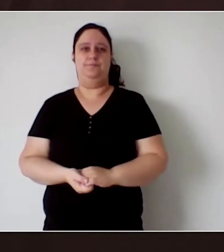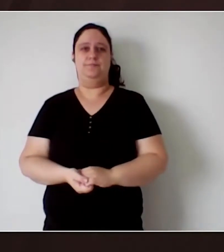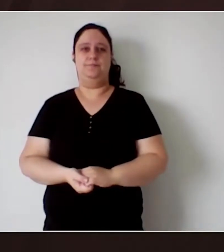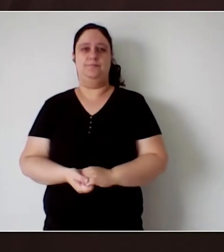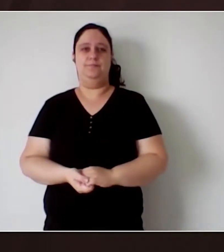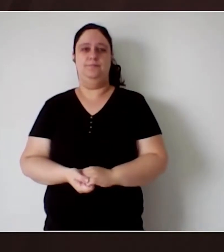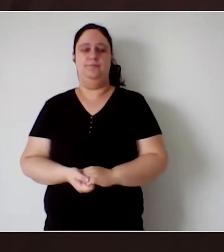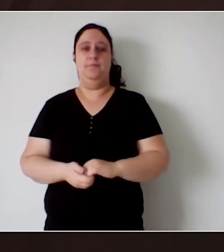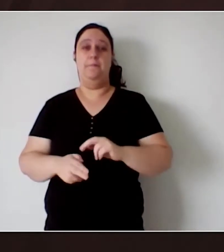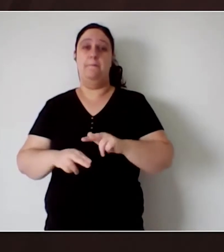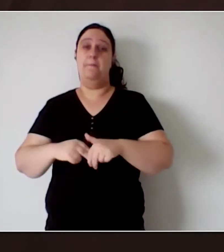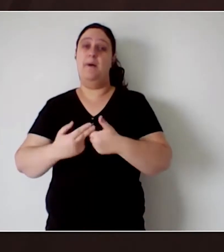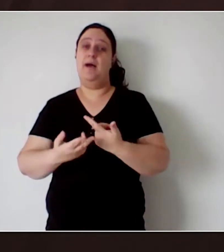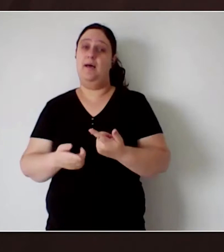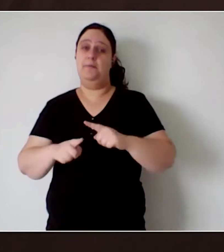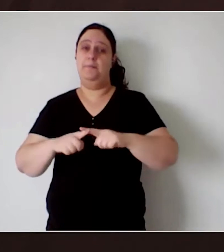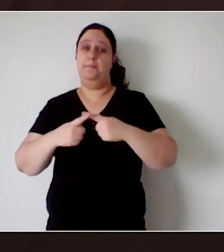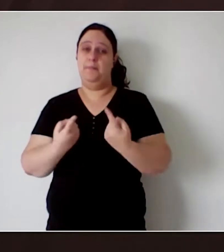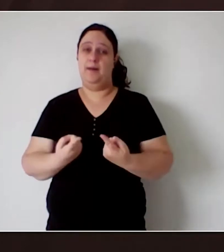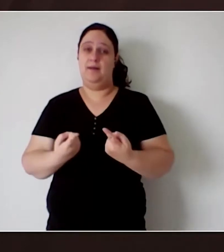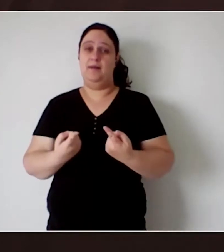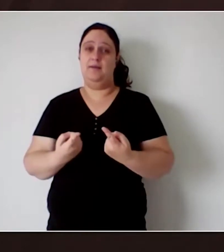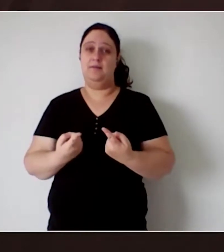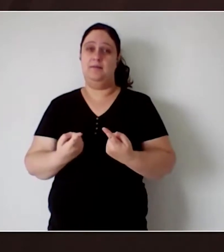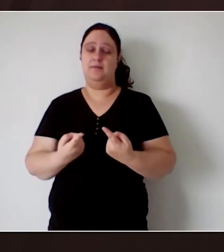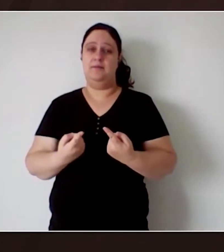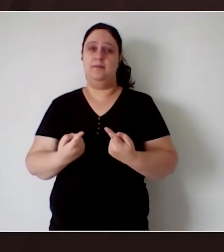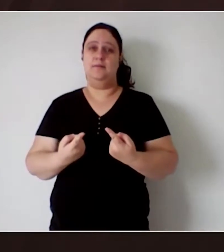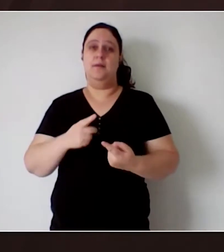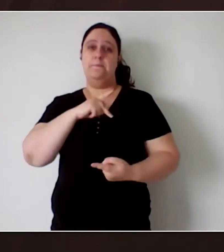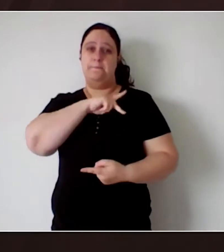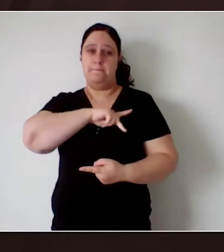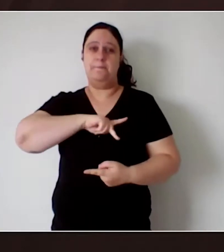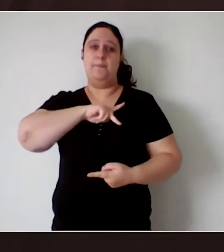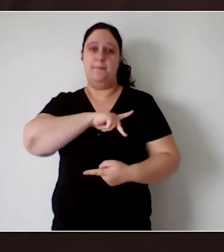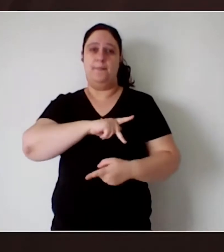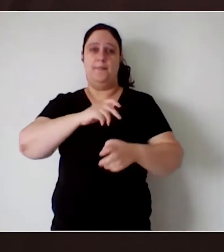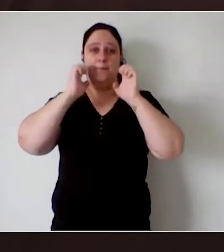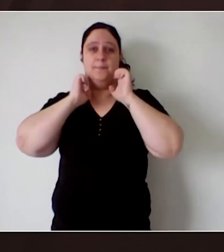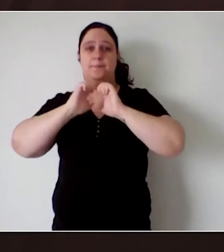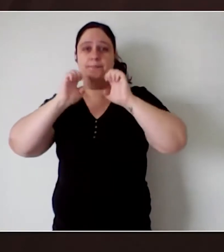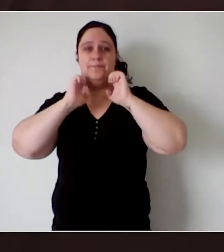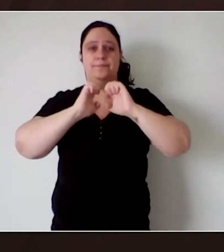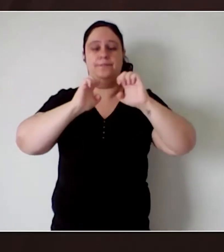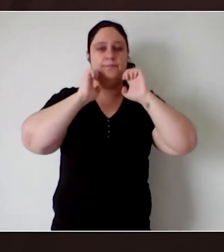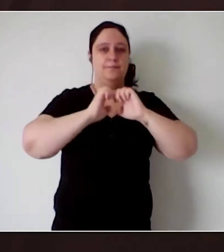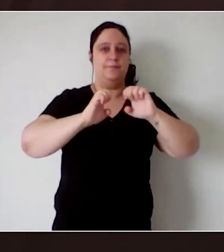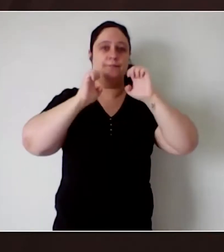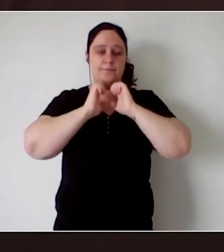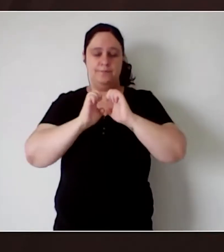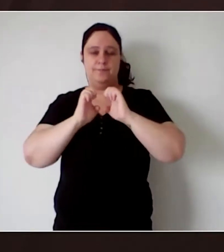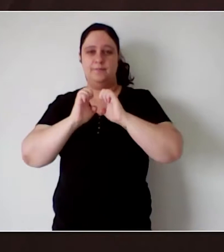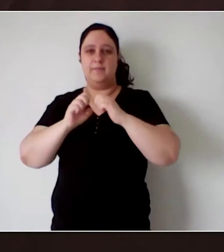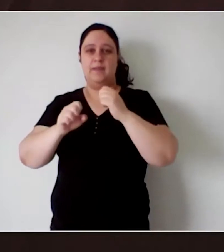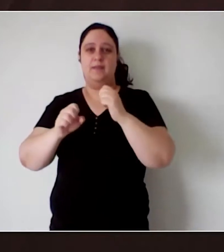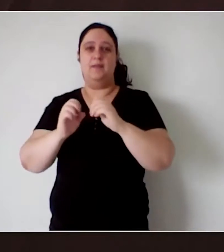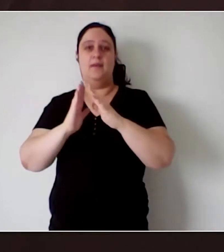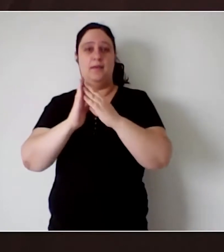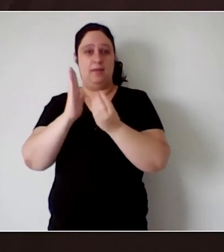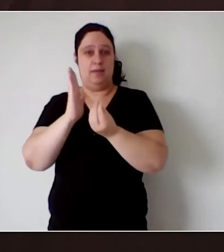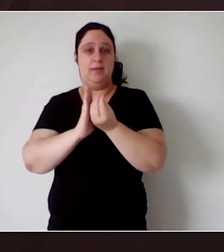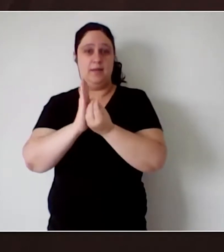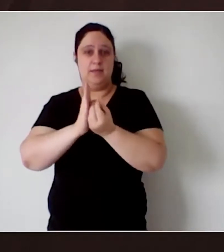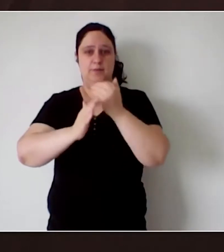Paulo ministrava a palavra rica que Deus lhe deu, a igreja prosperava. E Satanás